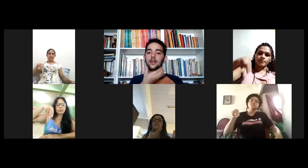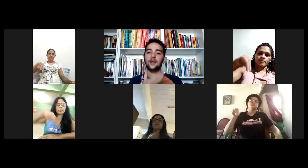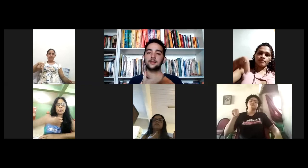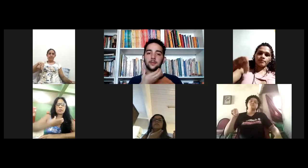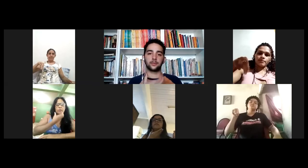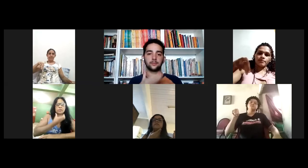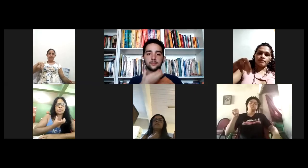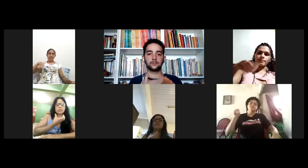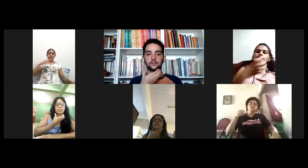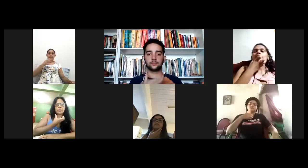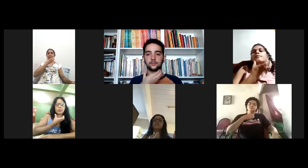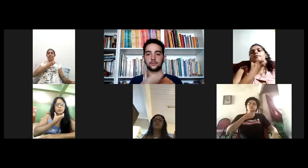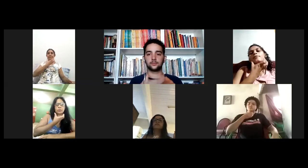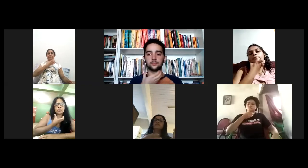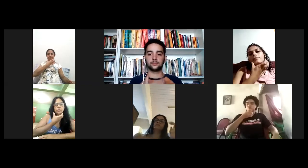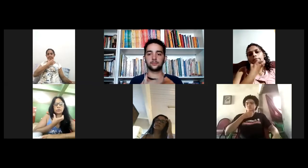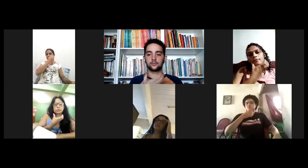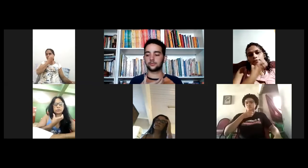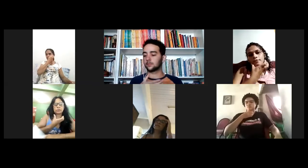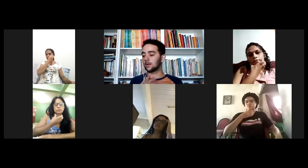e dezembro.